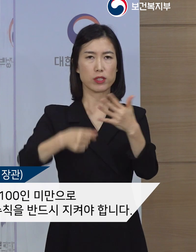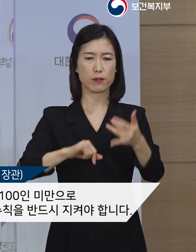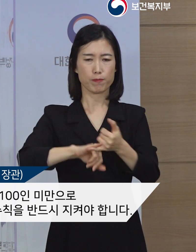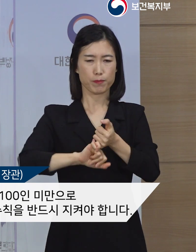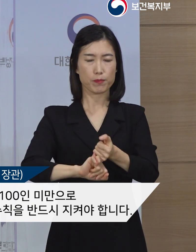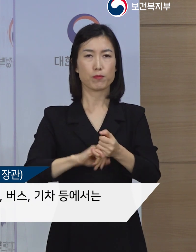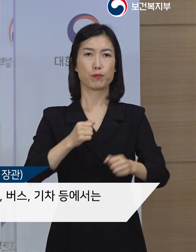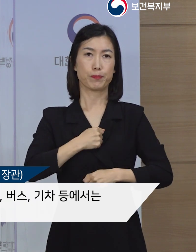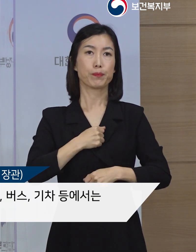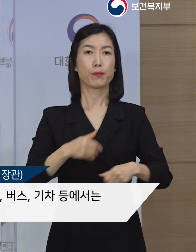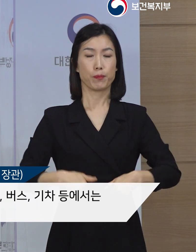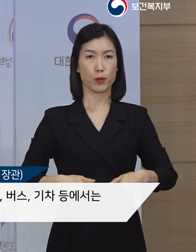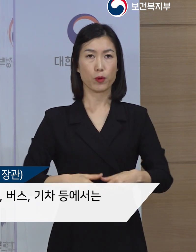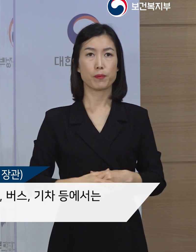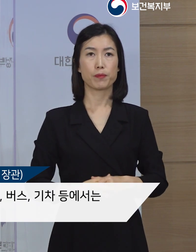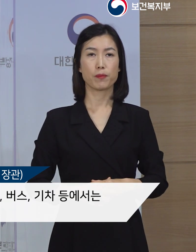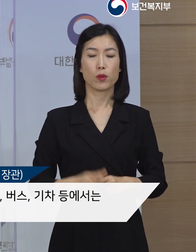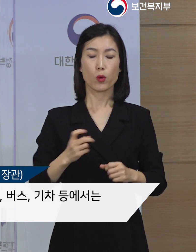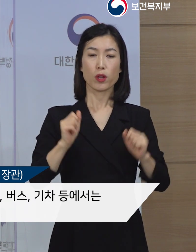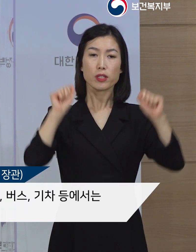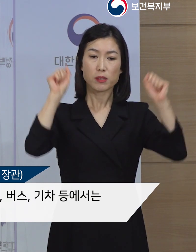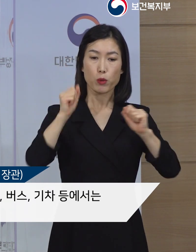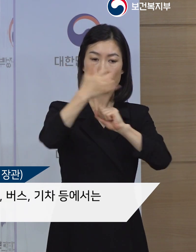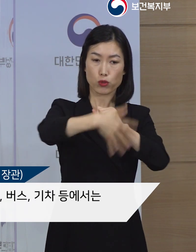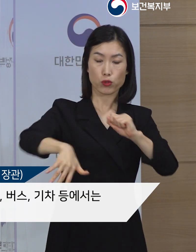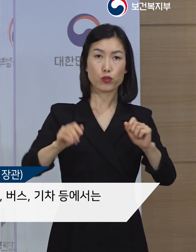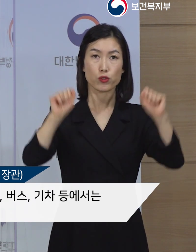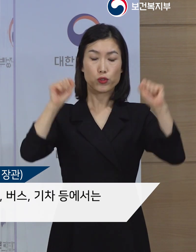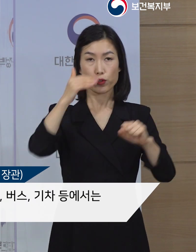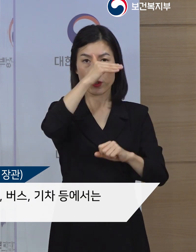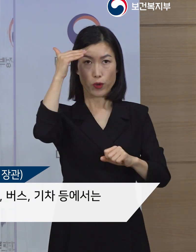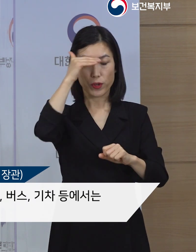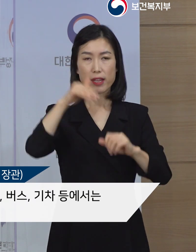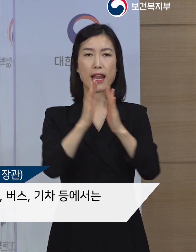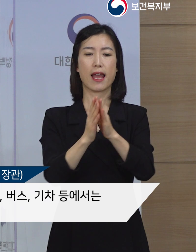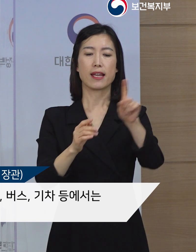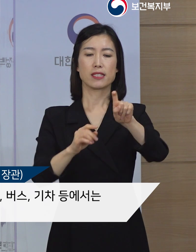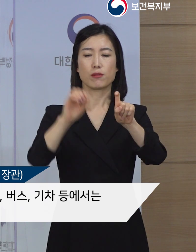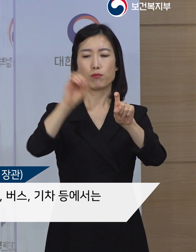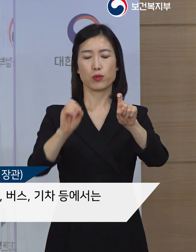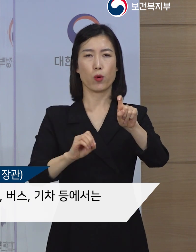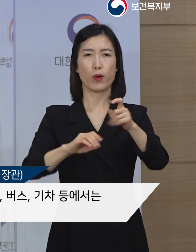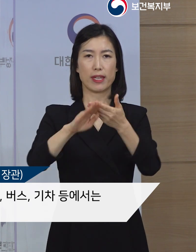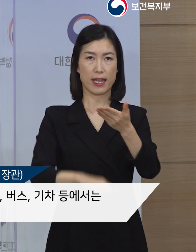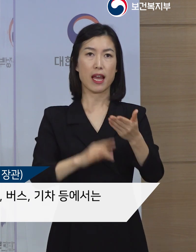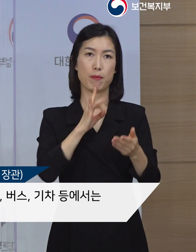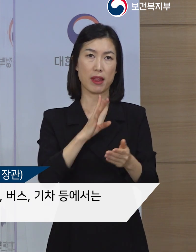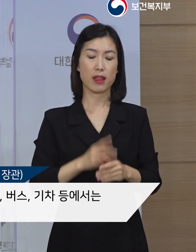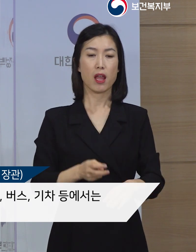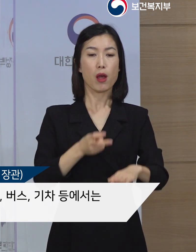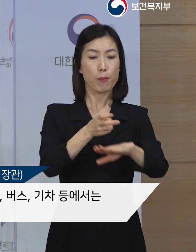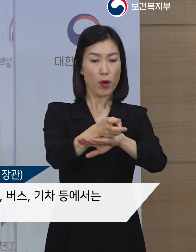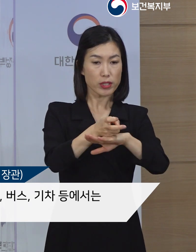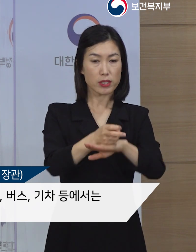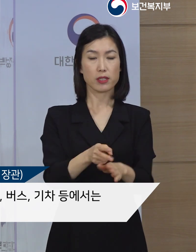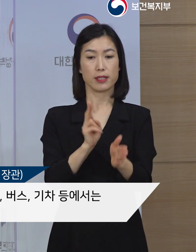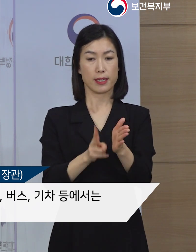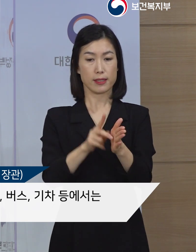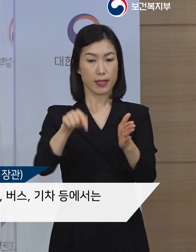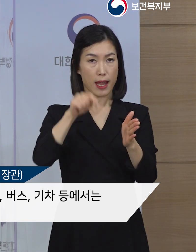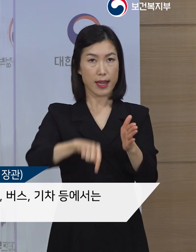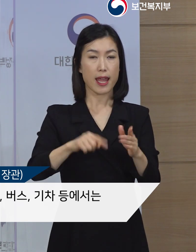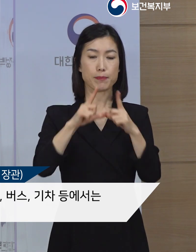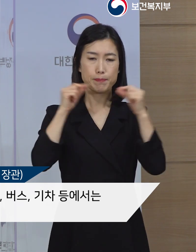합니다. 스포츠 경기는 관중을 10% 이내로 제한하고 버스, 기차 등에서는 음식